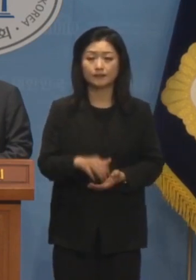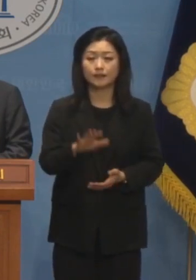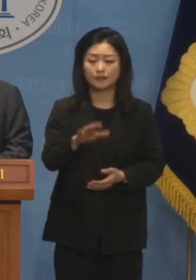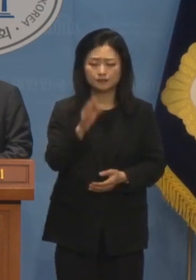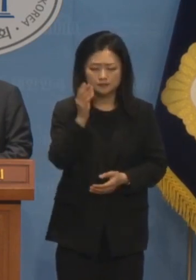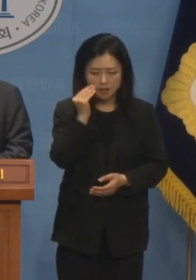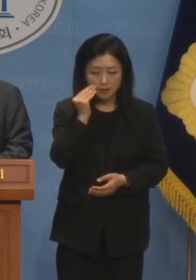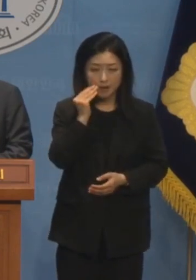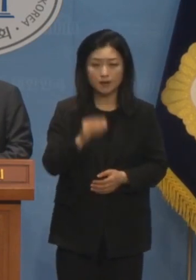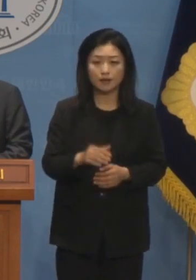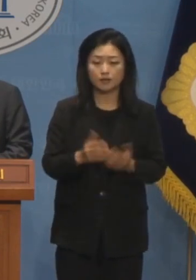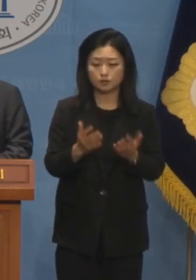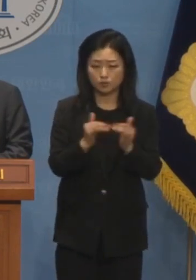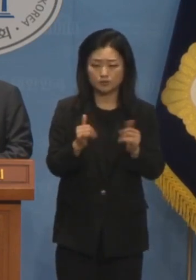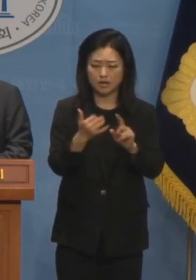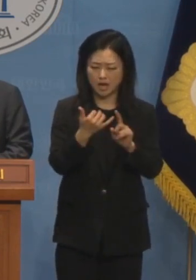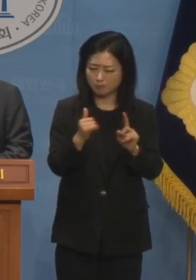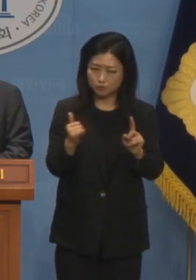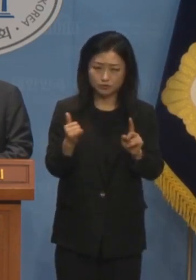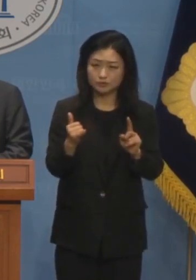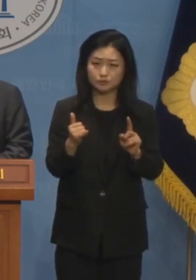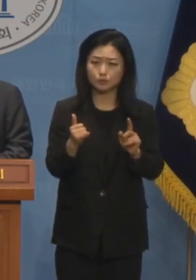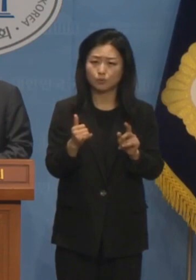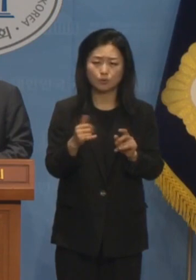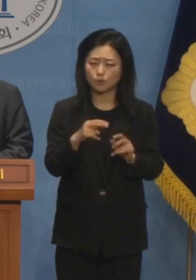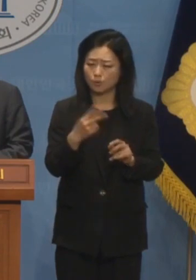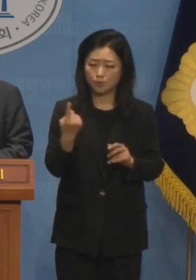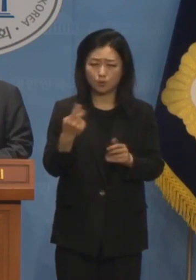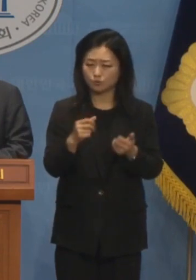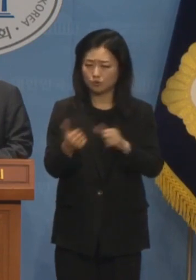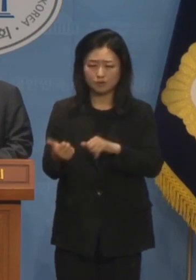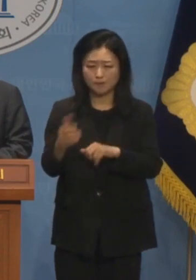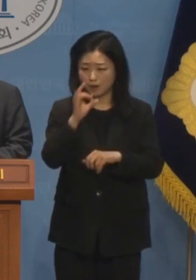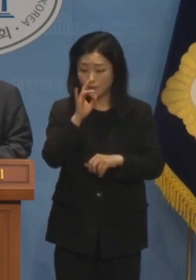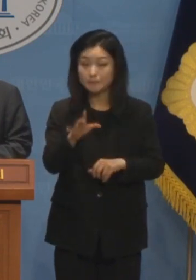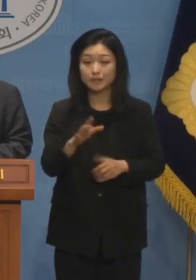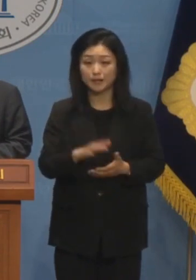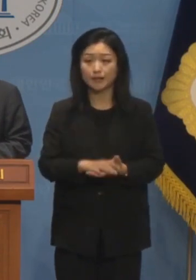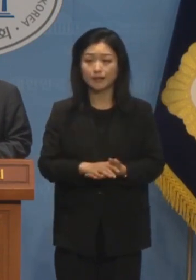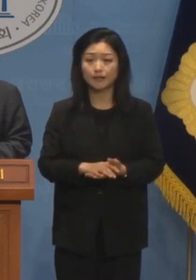분의 노동자라도 더 이상 희생되지 않기를 바랍니다.